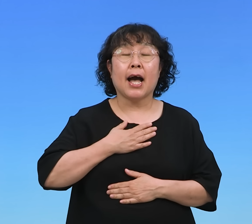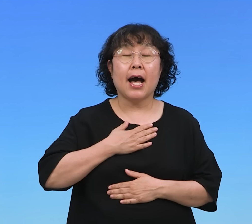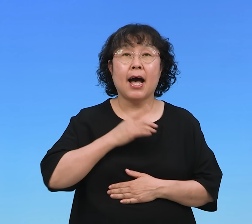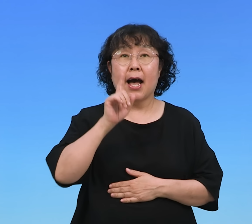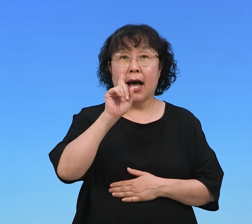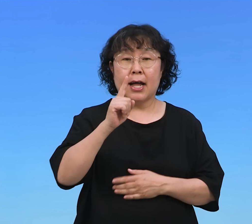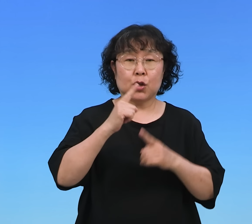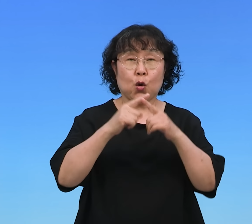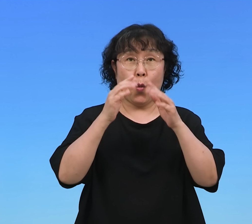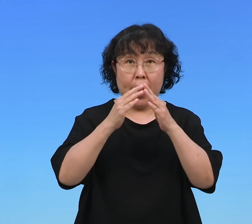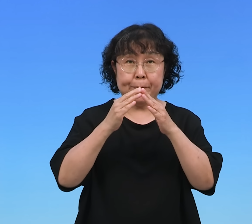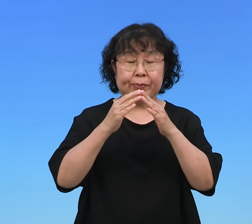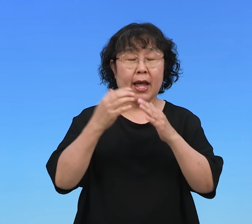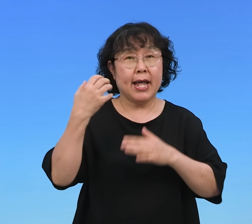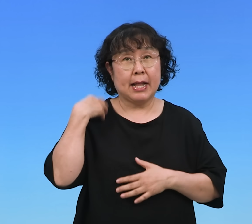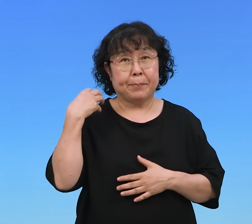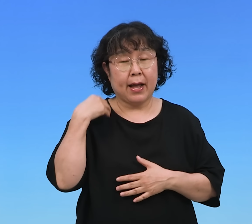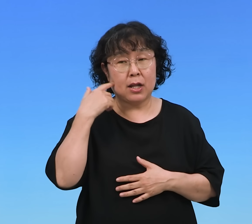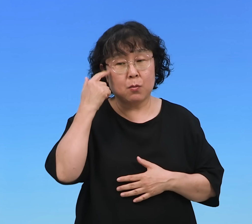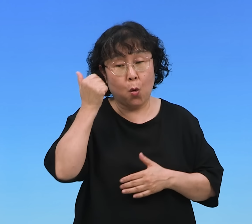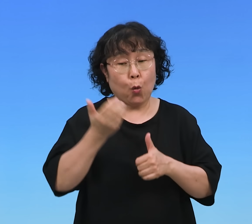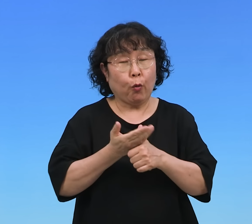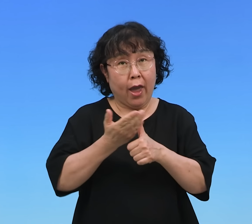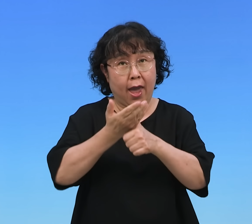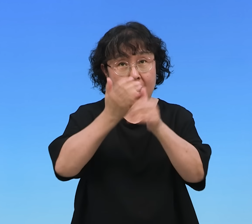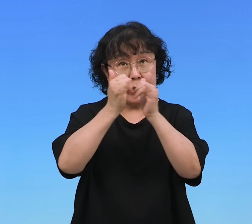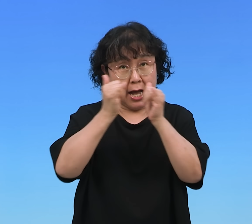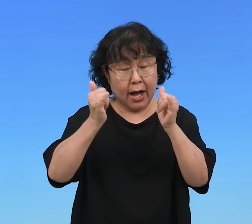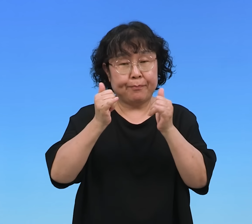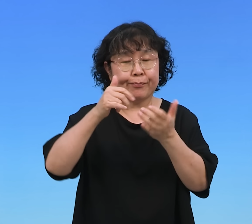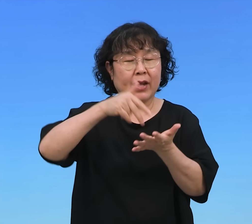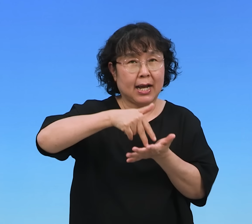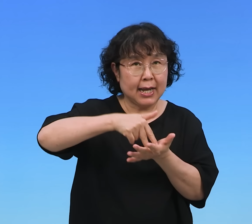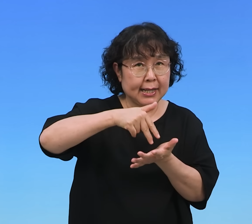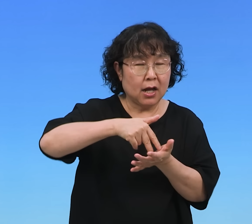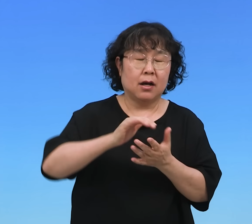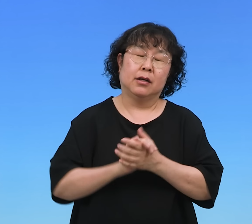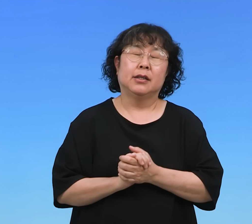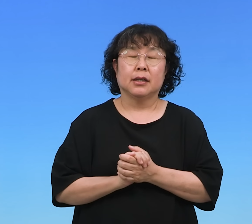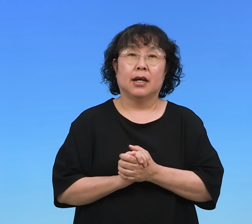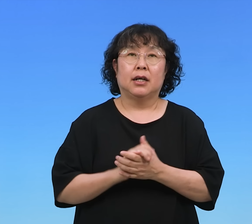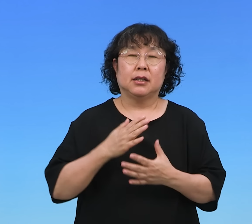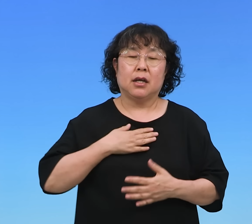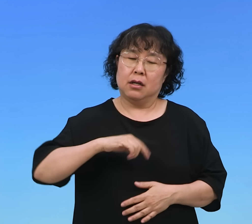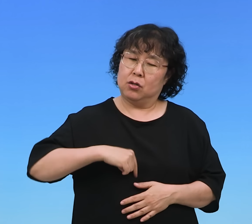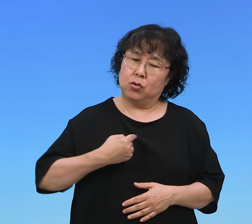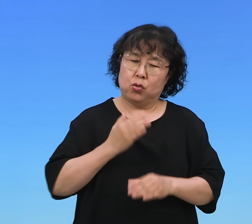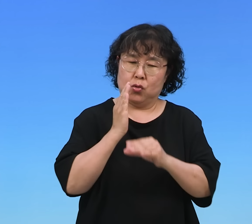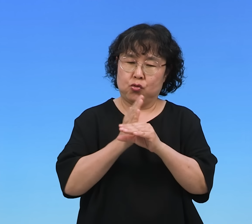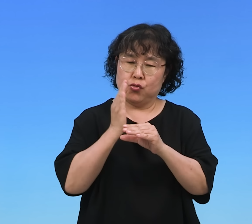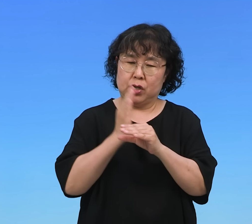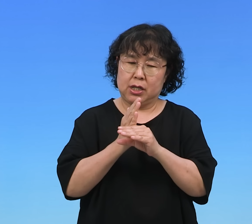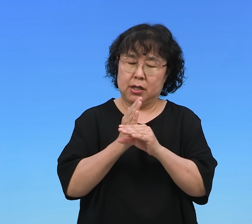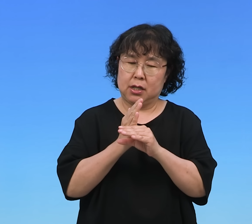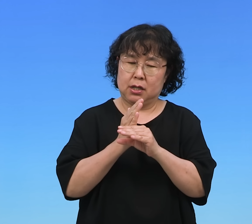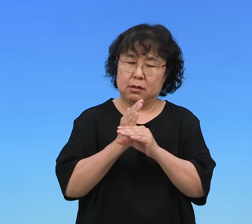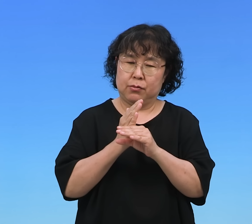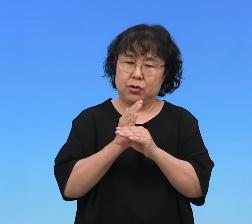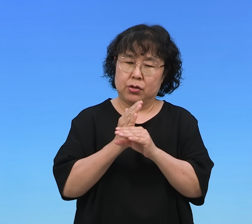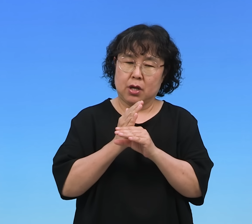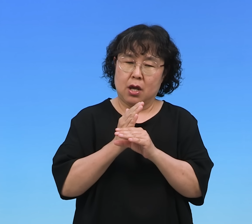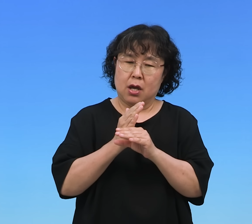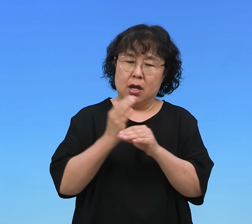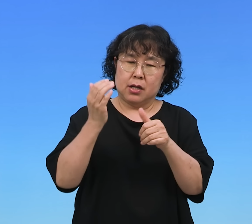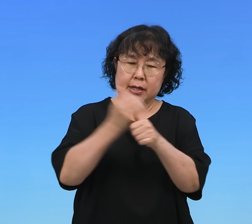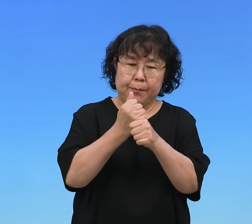제가 한 교회를 담임하는 그 목회자로서 제 스스로 이제 그 중심을 잡기 위해서 그